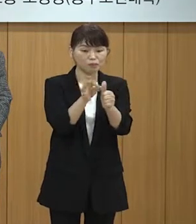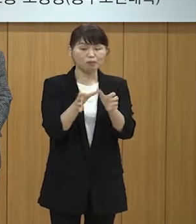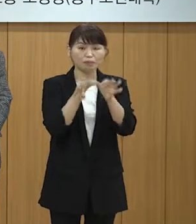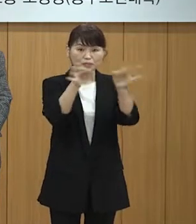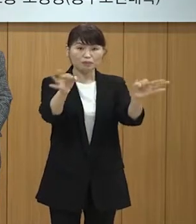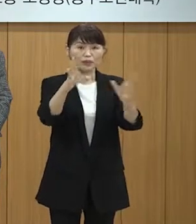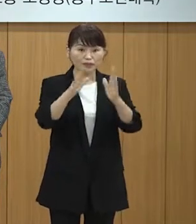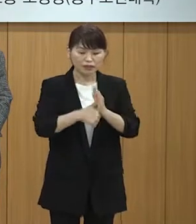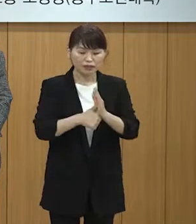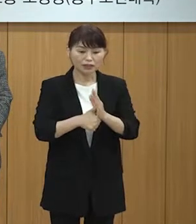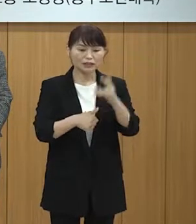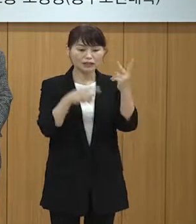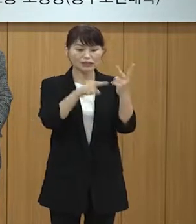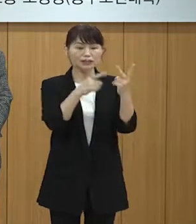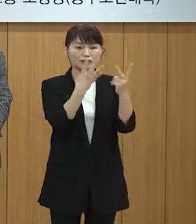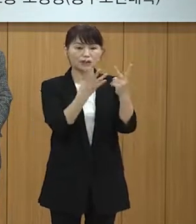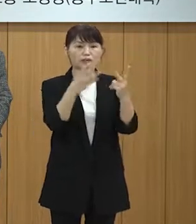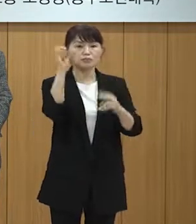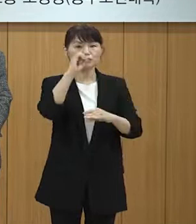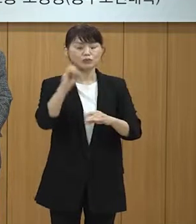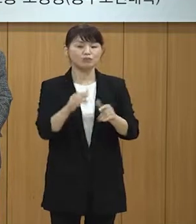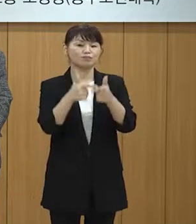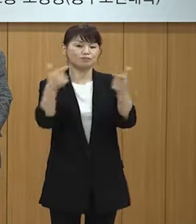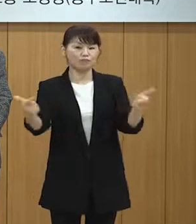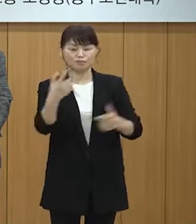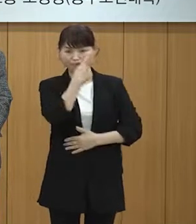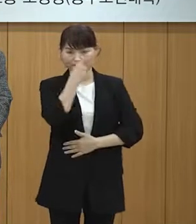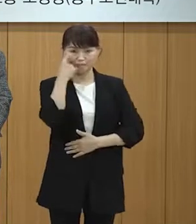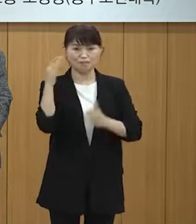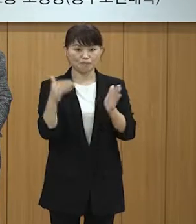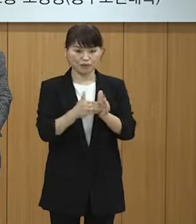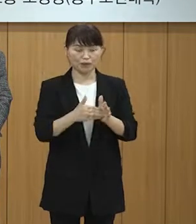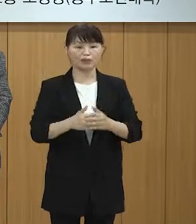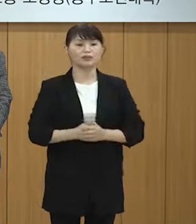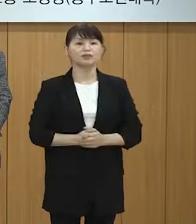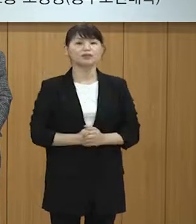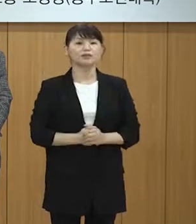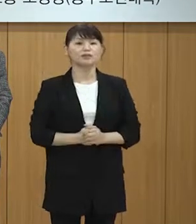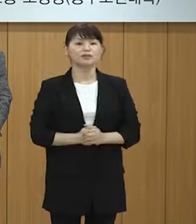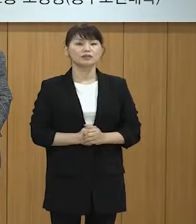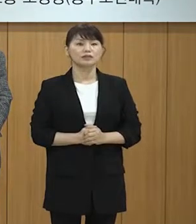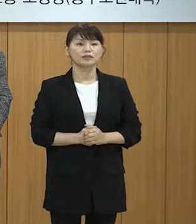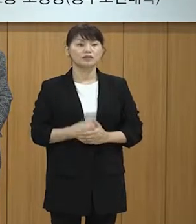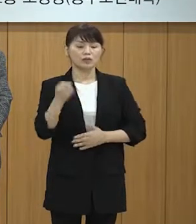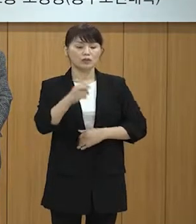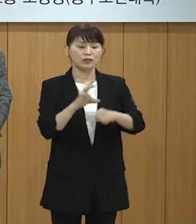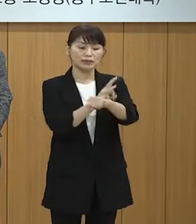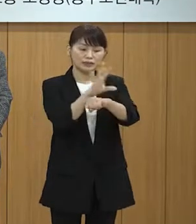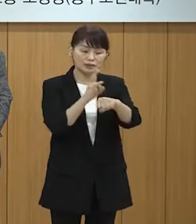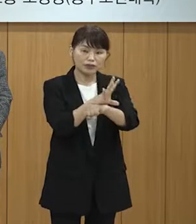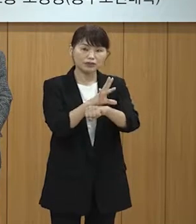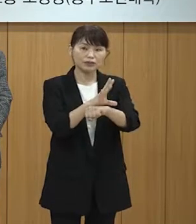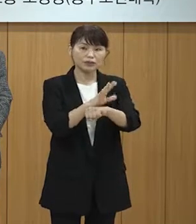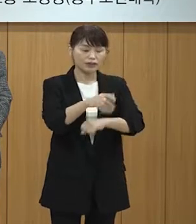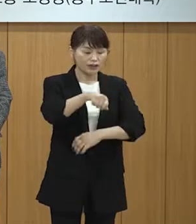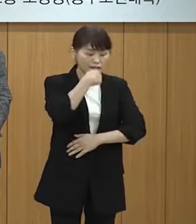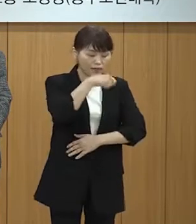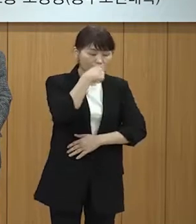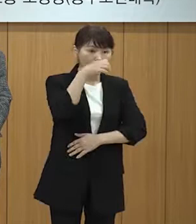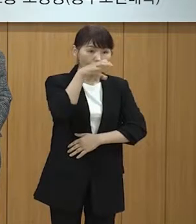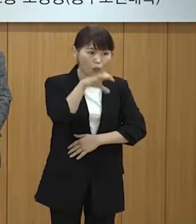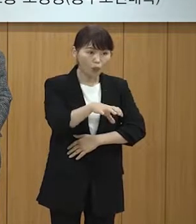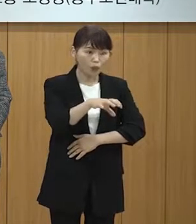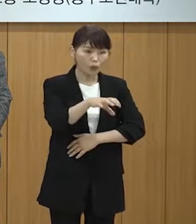26.4% 증가한 것을 확인할 수 있었습니다. 또한 편의점 및 식당 등 상위